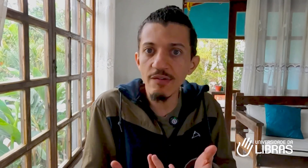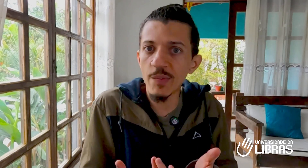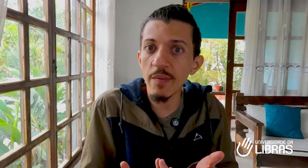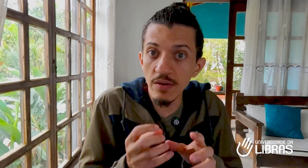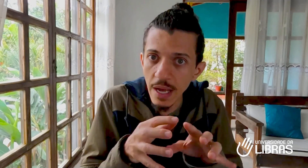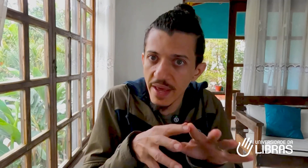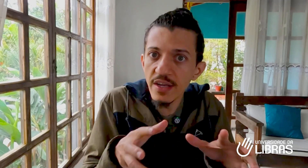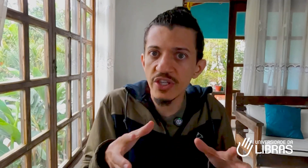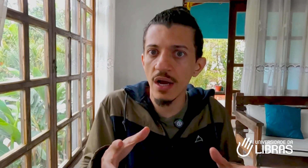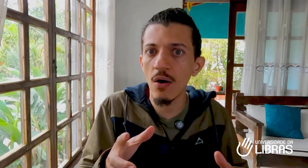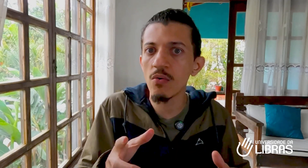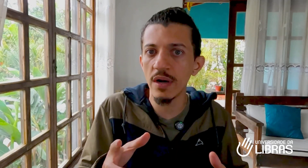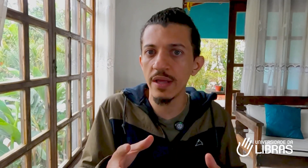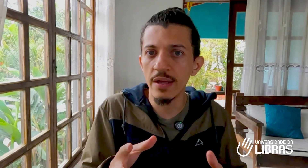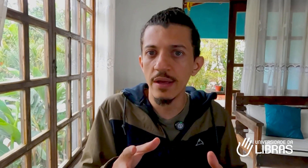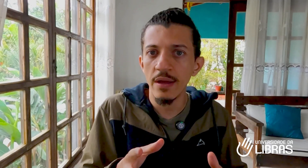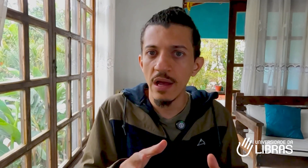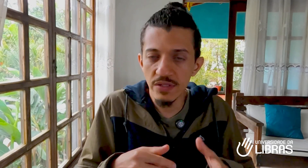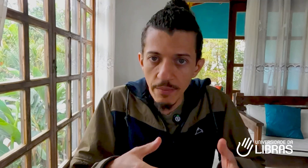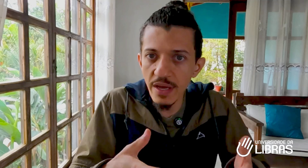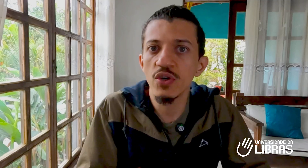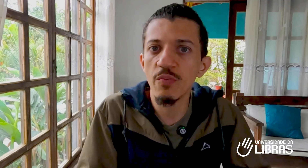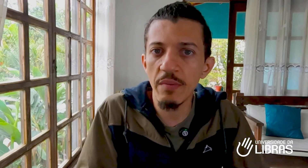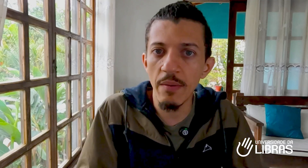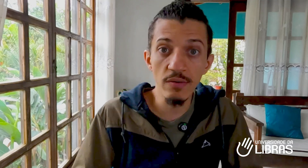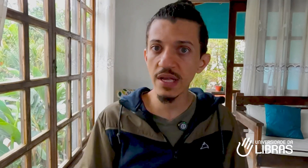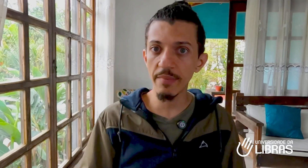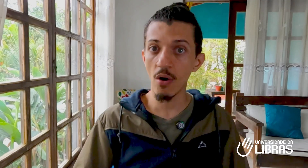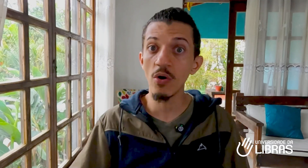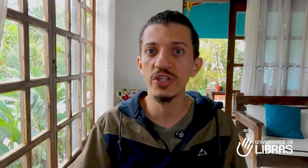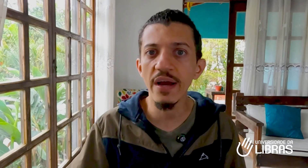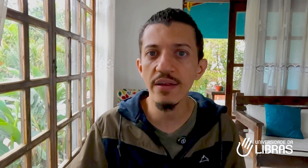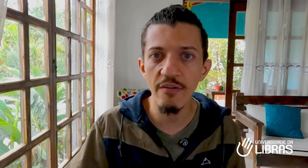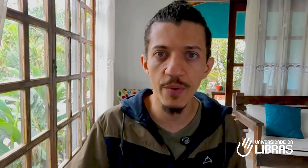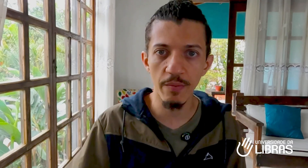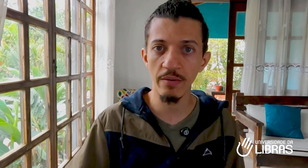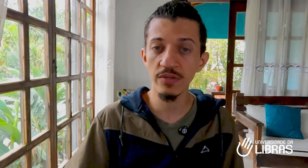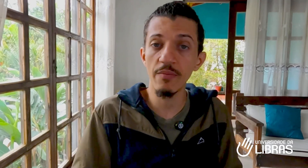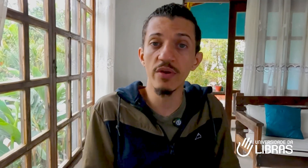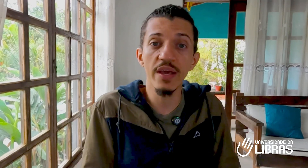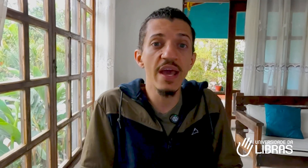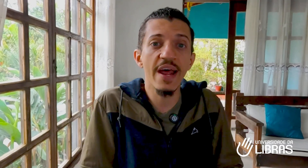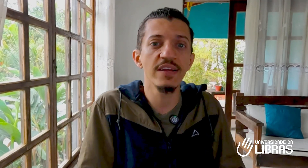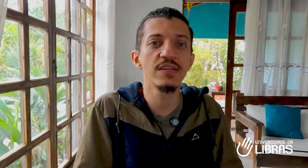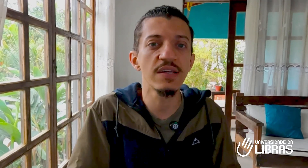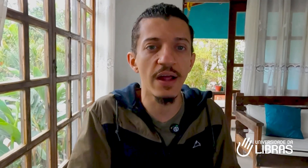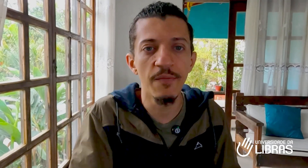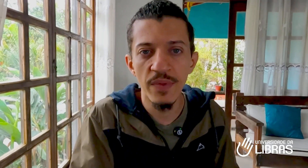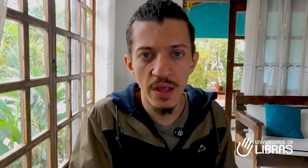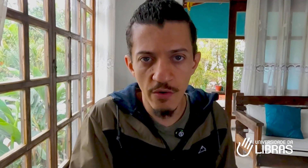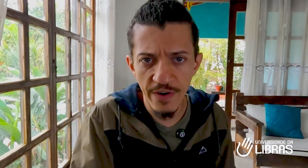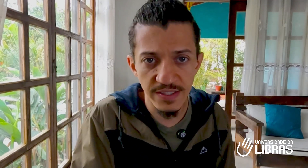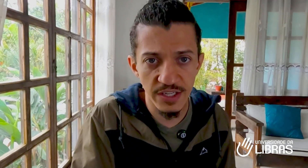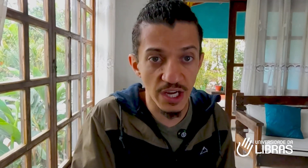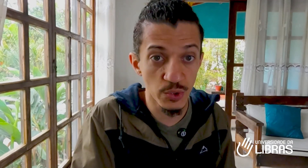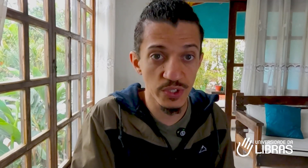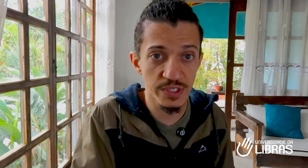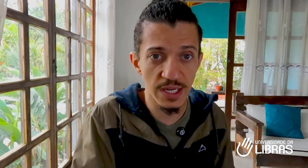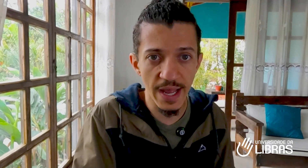problema. Eu sabia que tinha algo ali. Eu sabia que tinha um problema, mas eu não sabia onde é que estava o problema. Eu não sabia o que, que era necessário eu fazer de ajustes ali